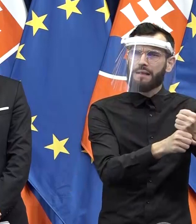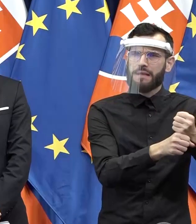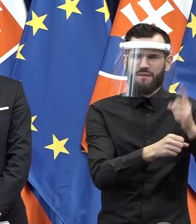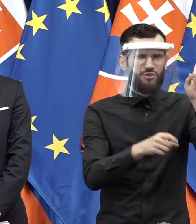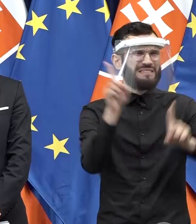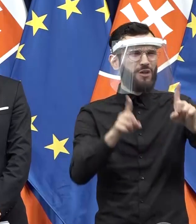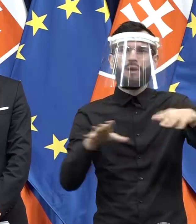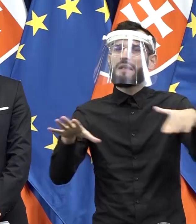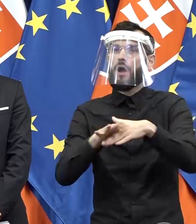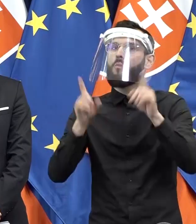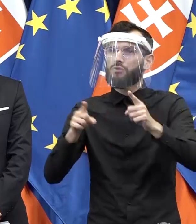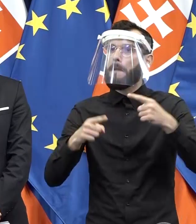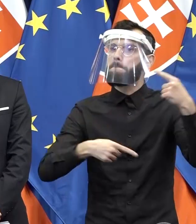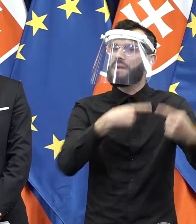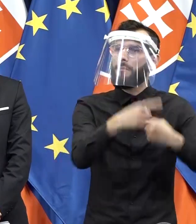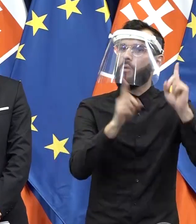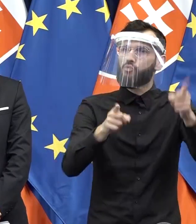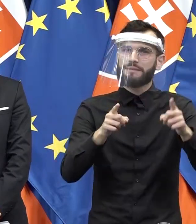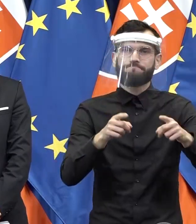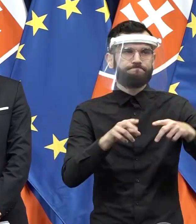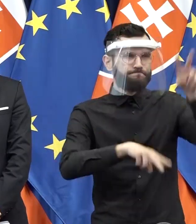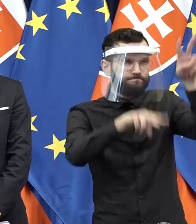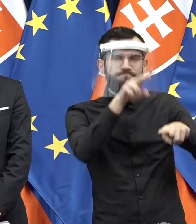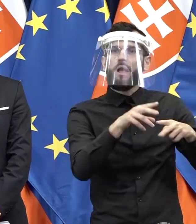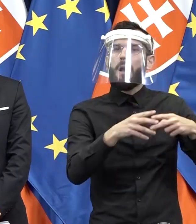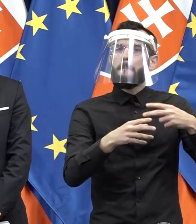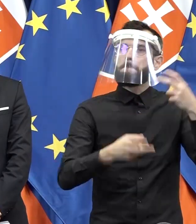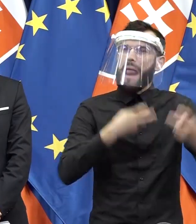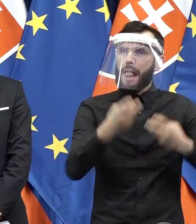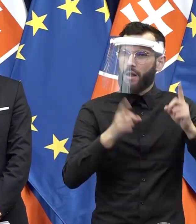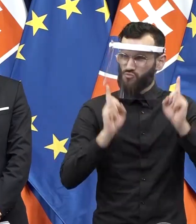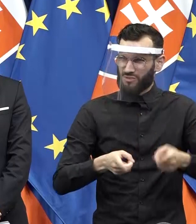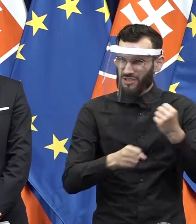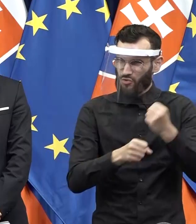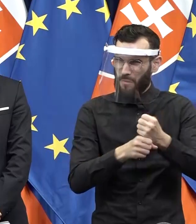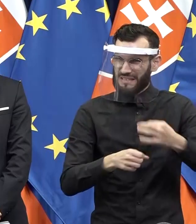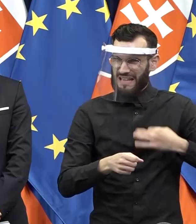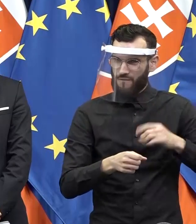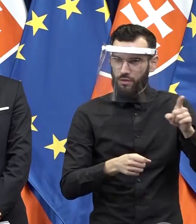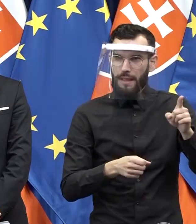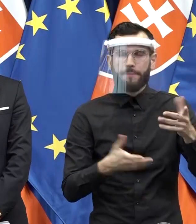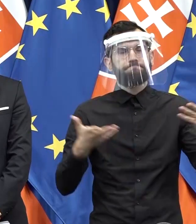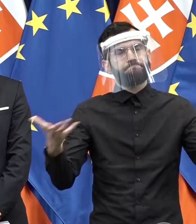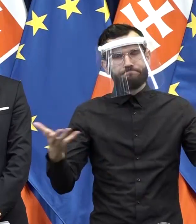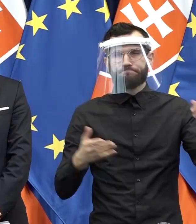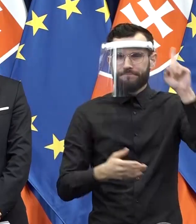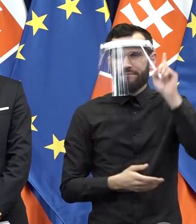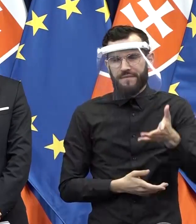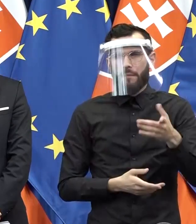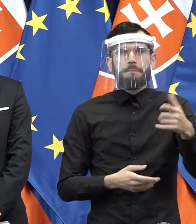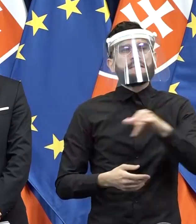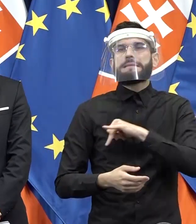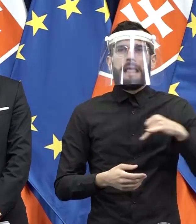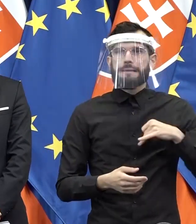povolania, kde musíte priebežne si vykonávať zdravotné prehliadky. Ale v záujme toho práve, aby sme zbytočne